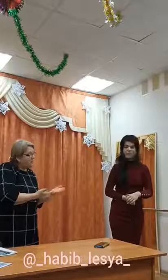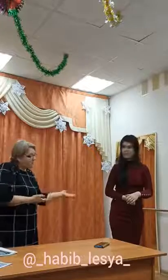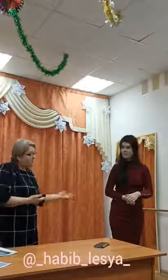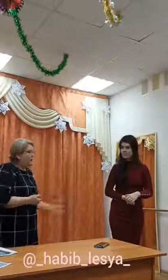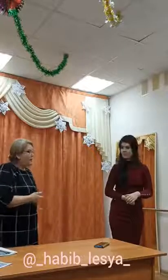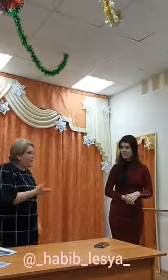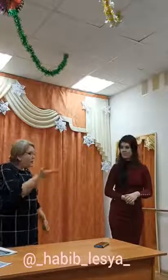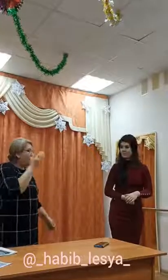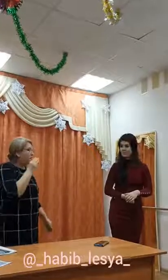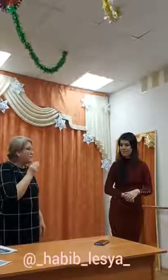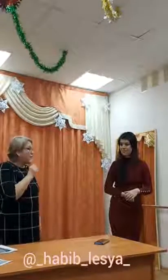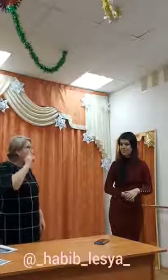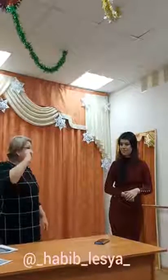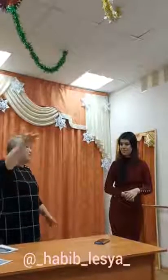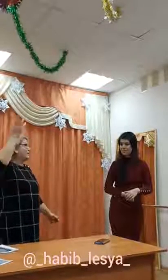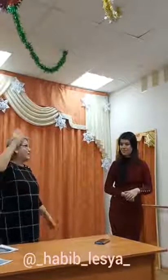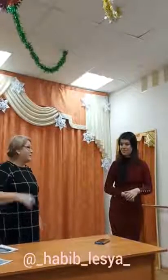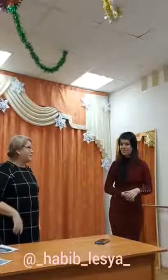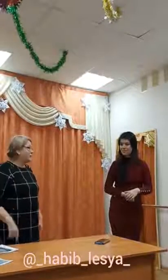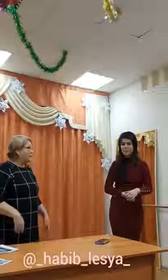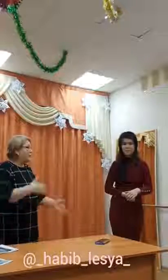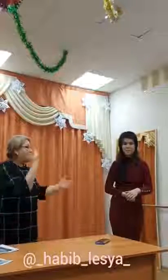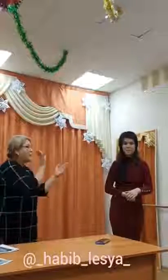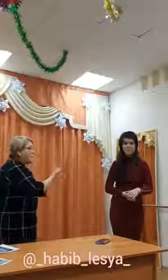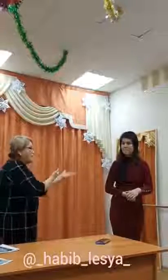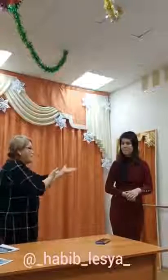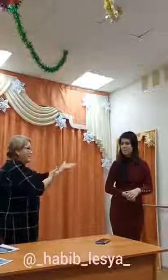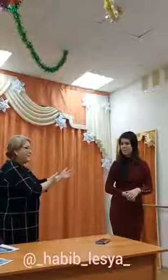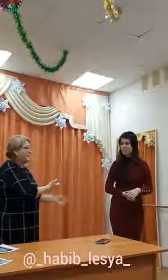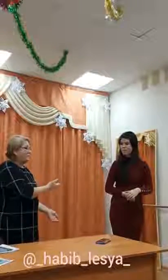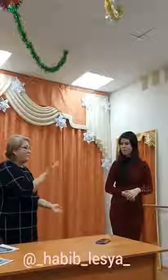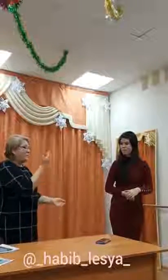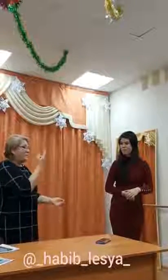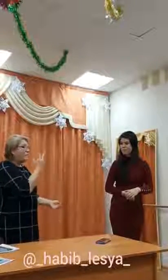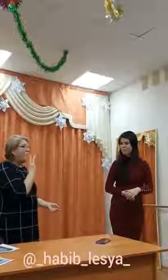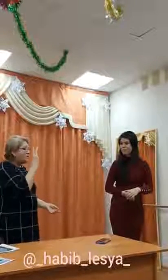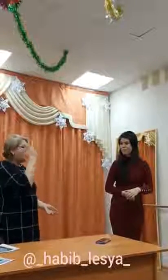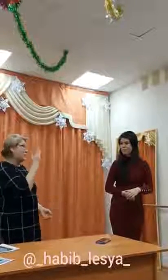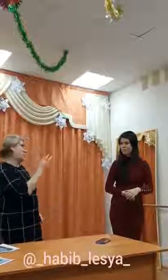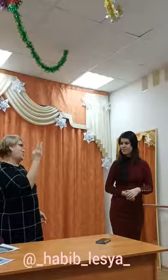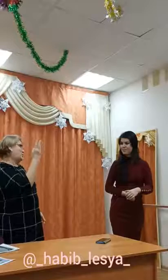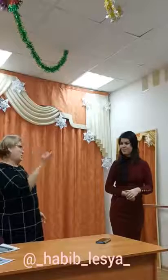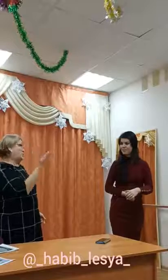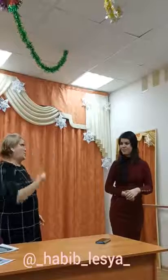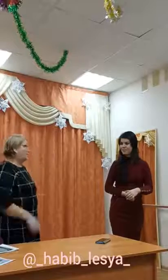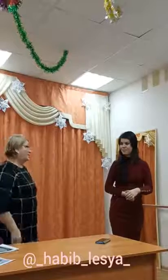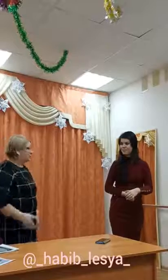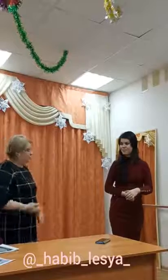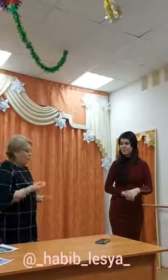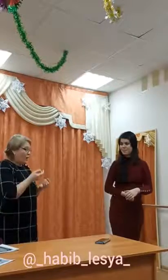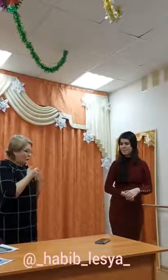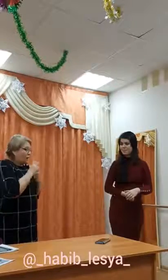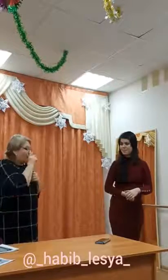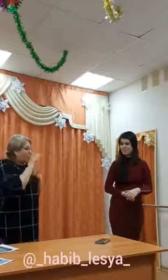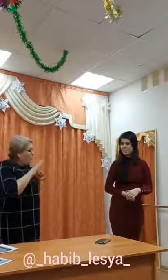пример. Вот, Талбек. Пример. Талбек 3-4. Ну, это